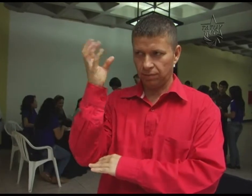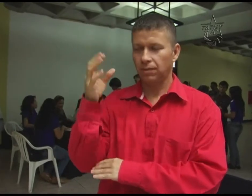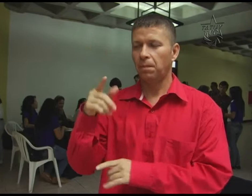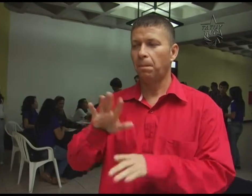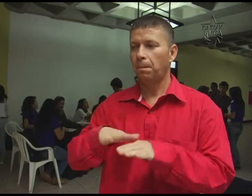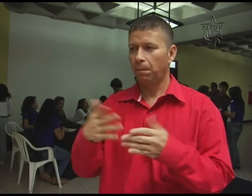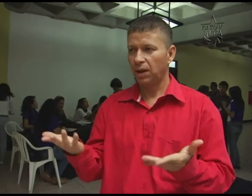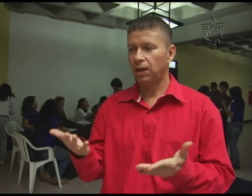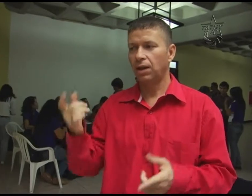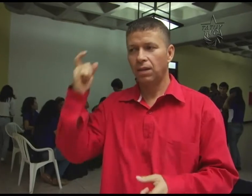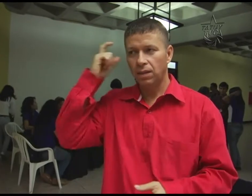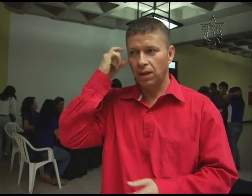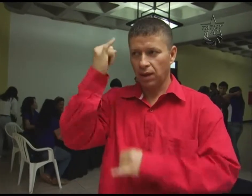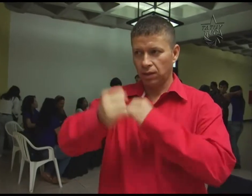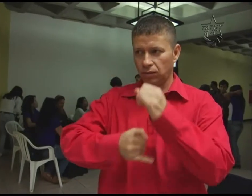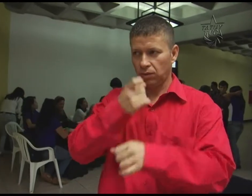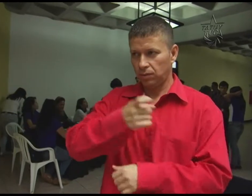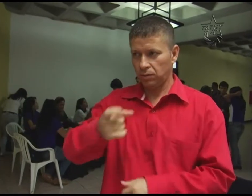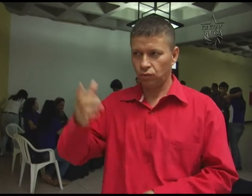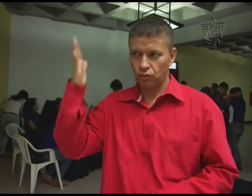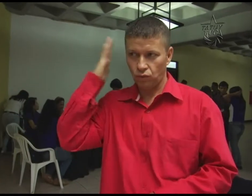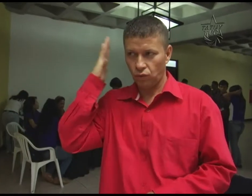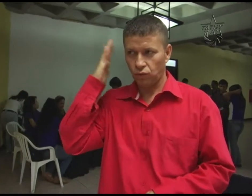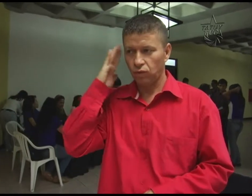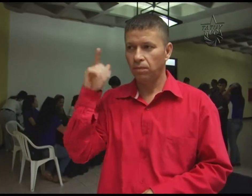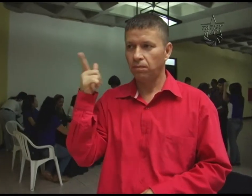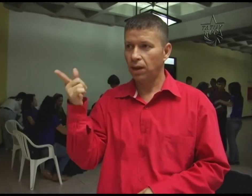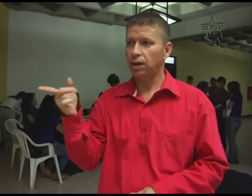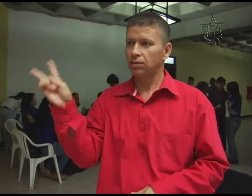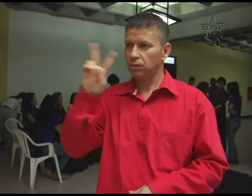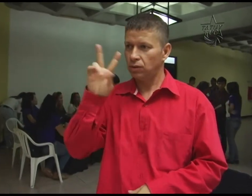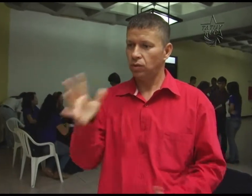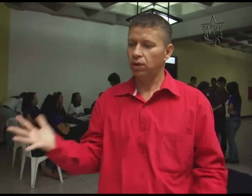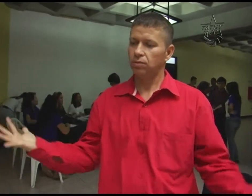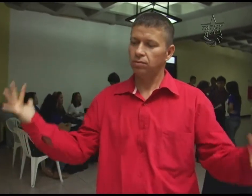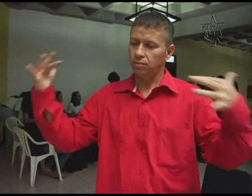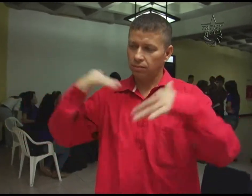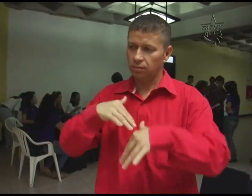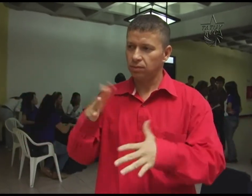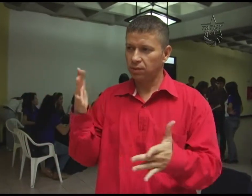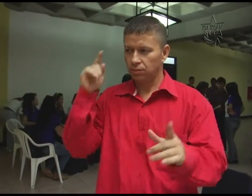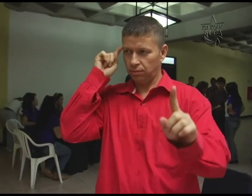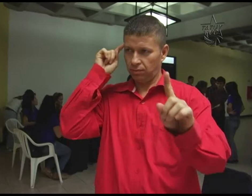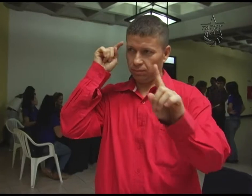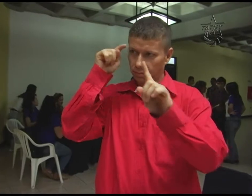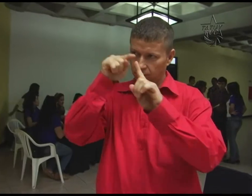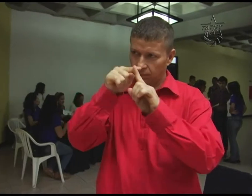Aquí se está realizando el Día Internacional de las Personas Sordas.